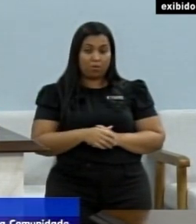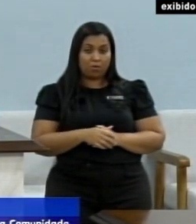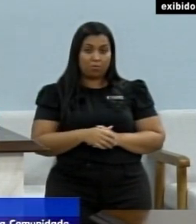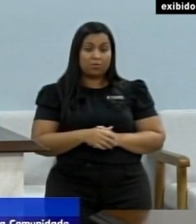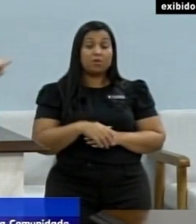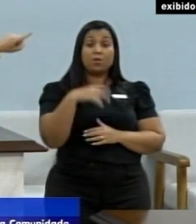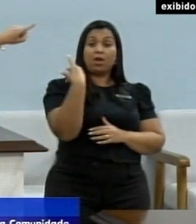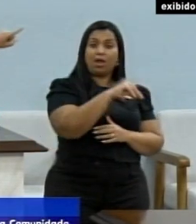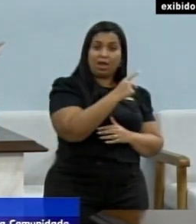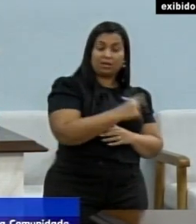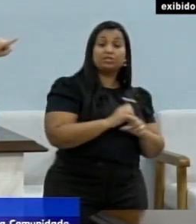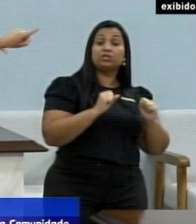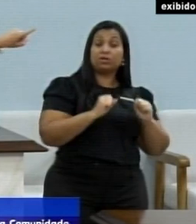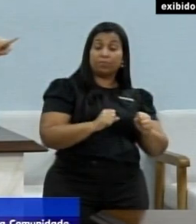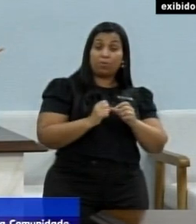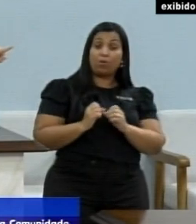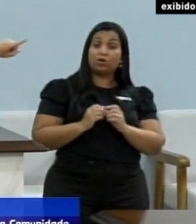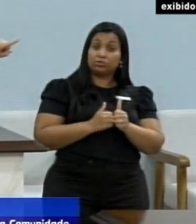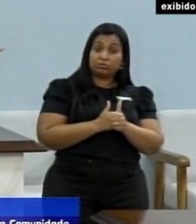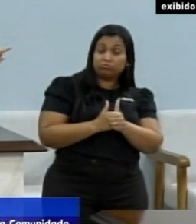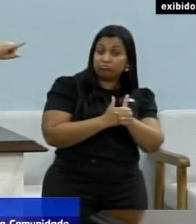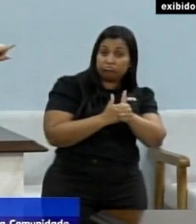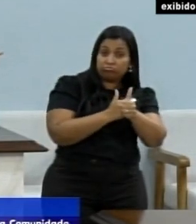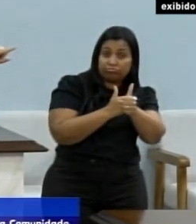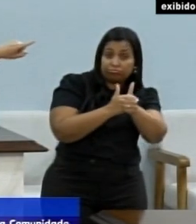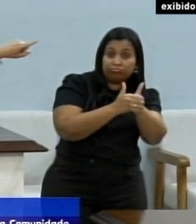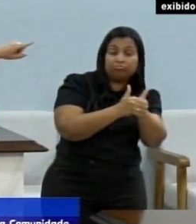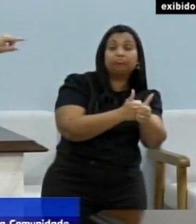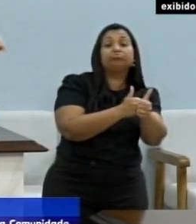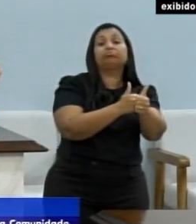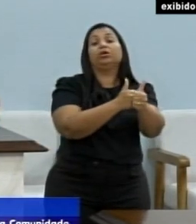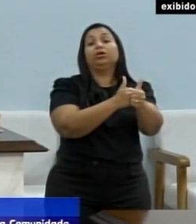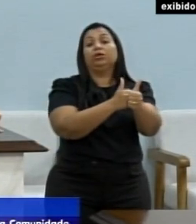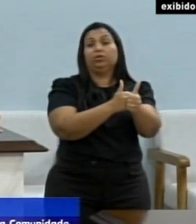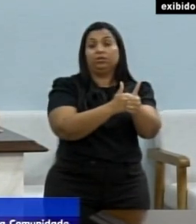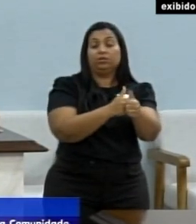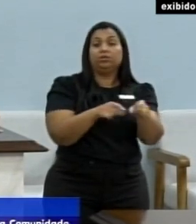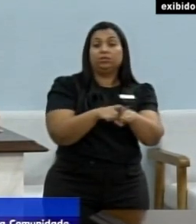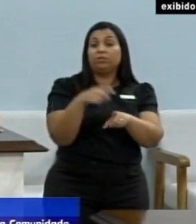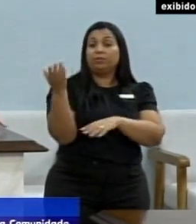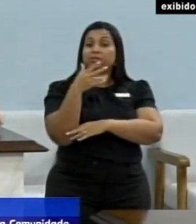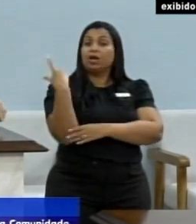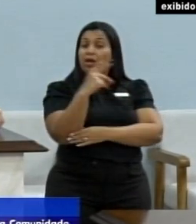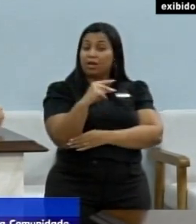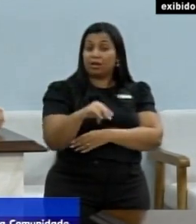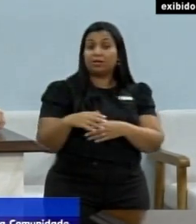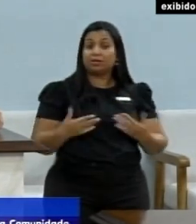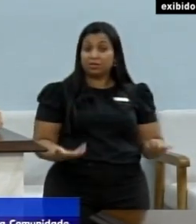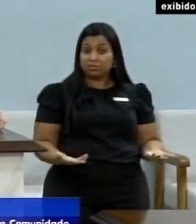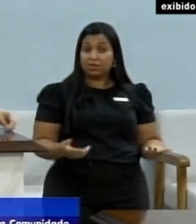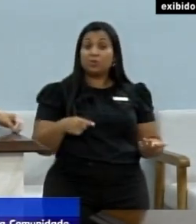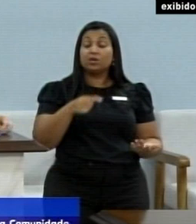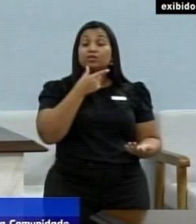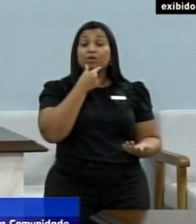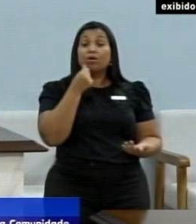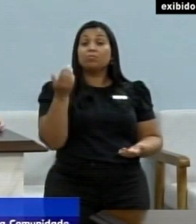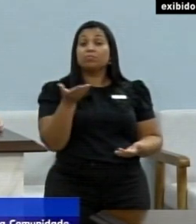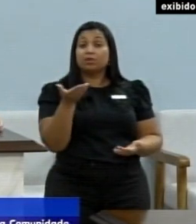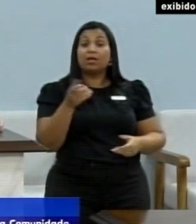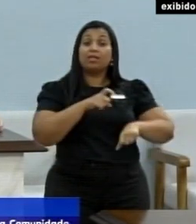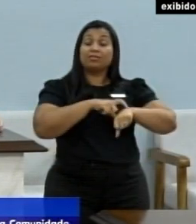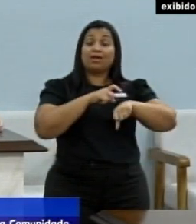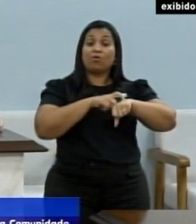essa mulher, ele também pode acompanhar esse cara até o carro, esse garçom, e esse garçom pode ser agredido? E que esse garçom agredido, ele está em horário